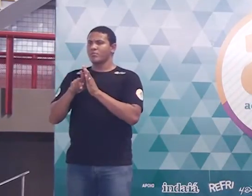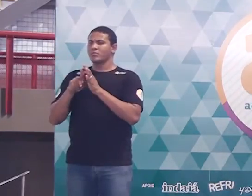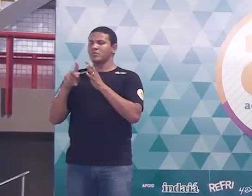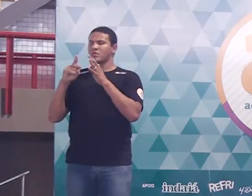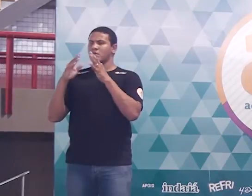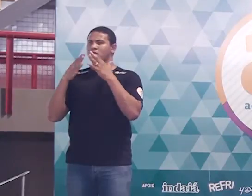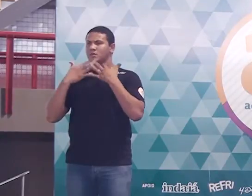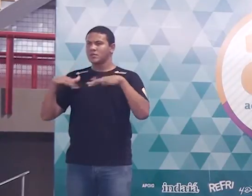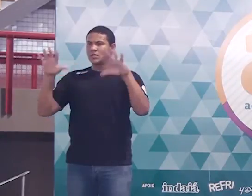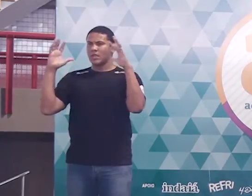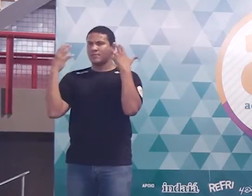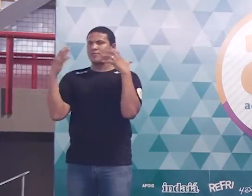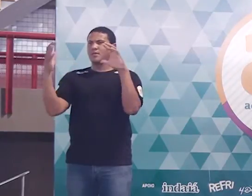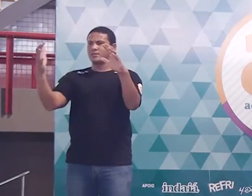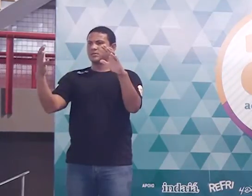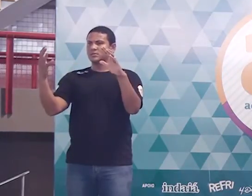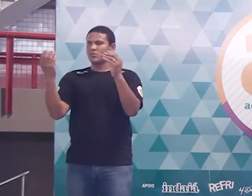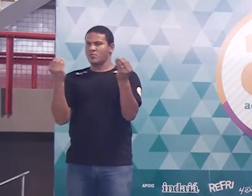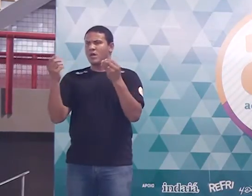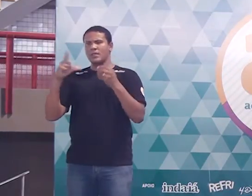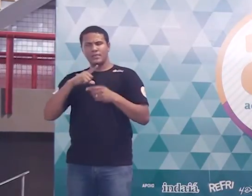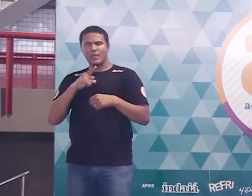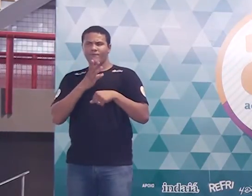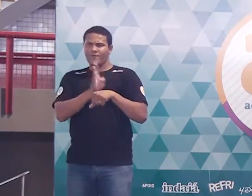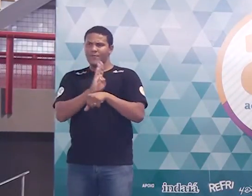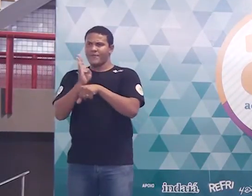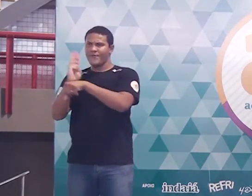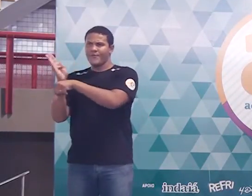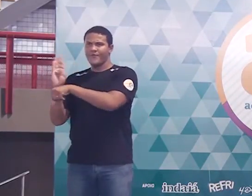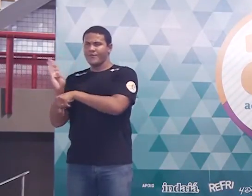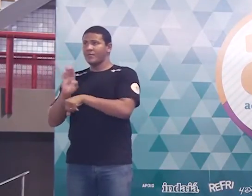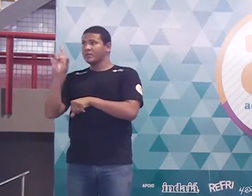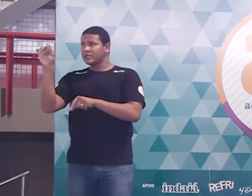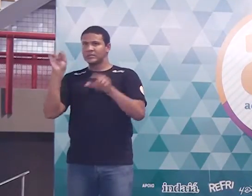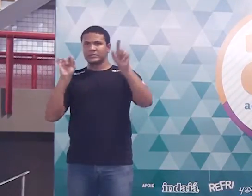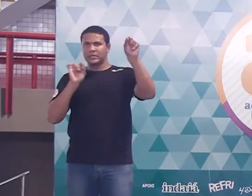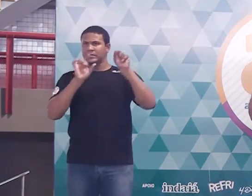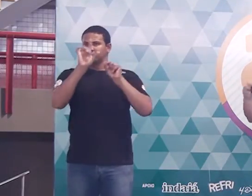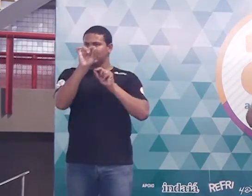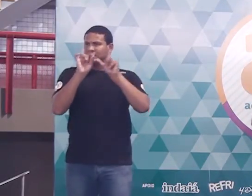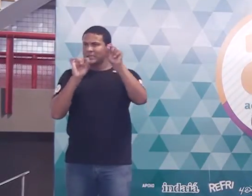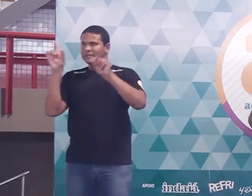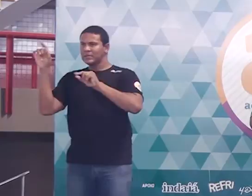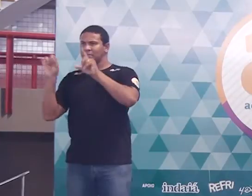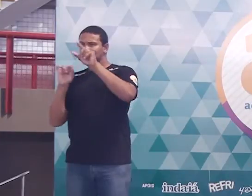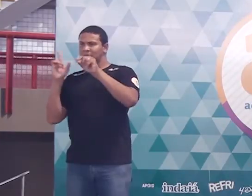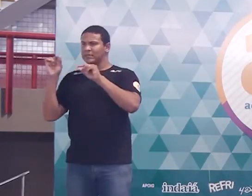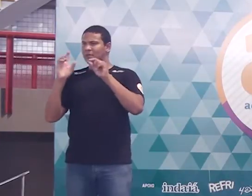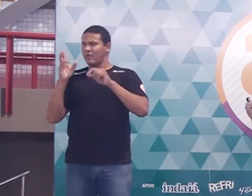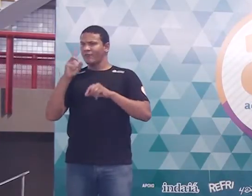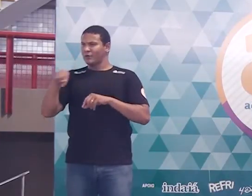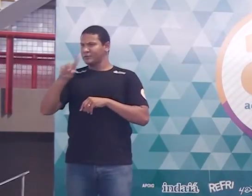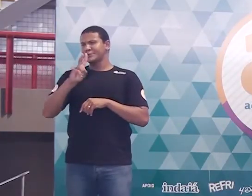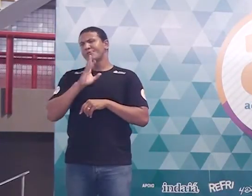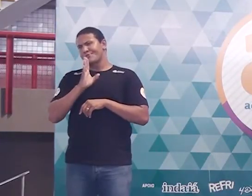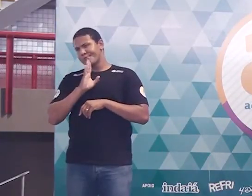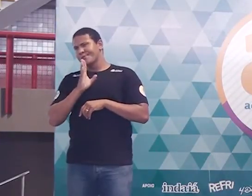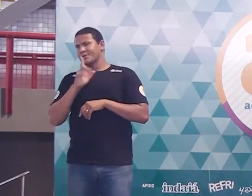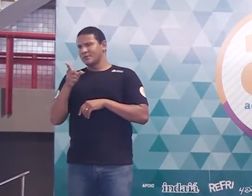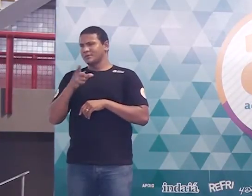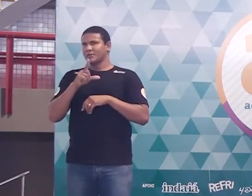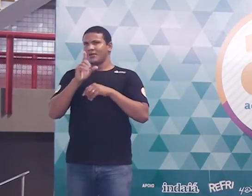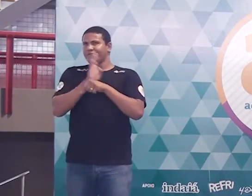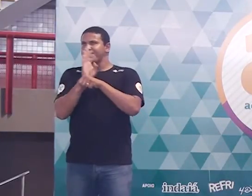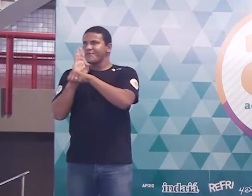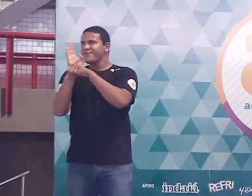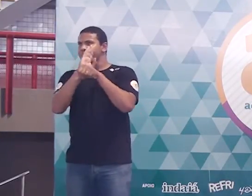usa trechos de filmes, tá certo? De desenhos, de animes que já passaram e que vocês conhecem até